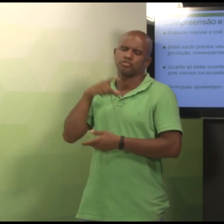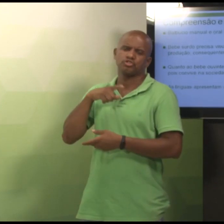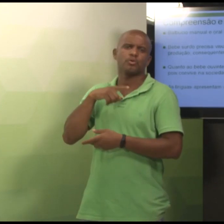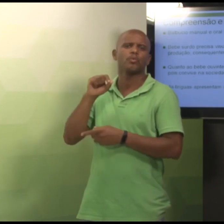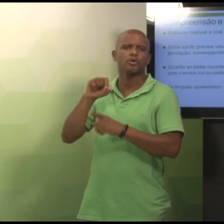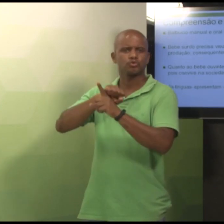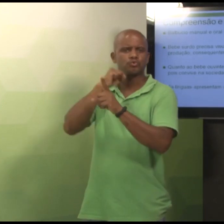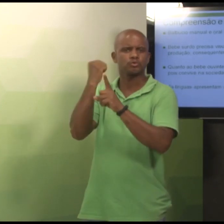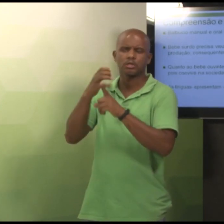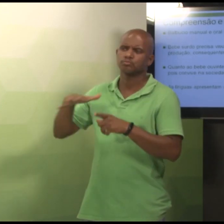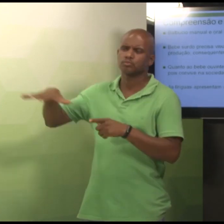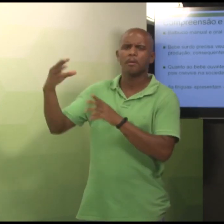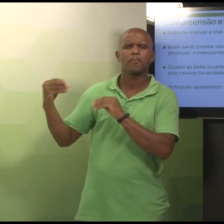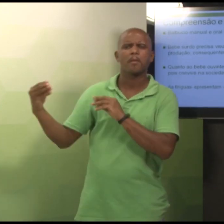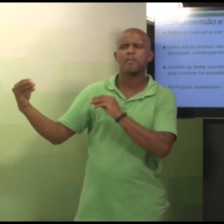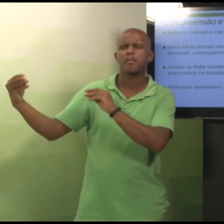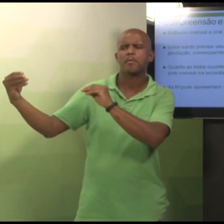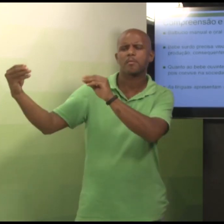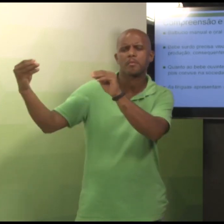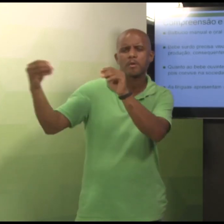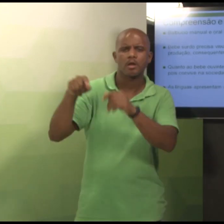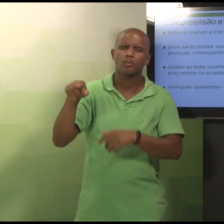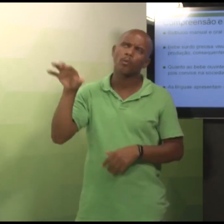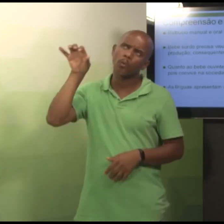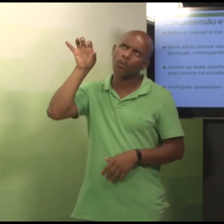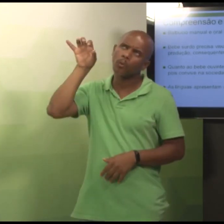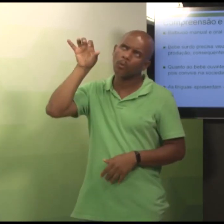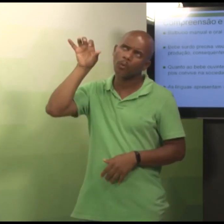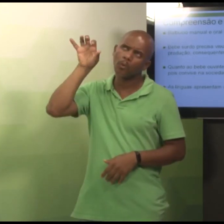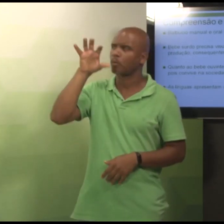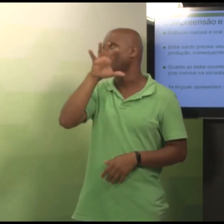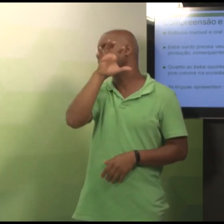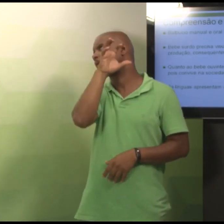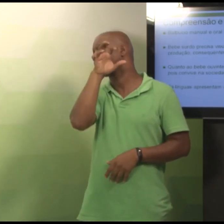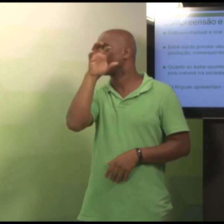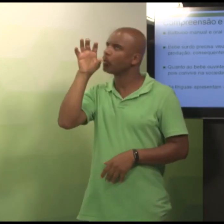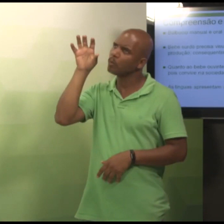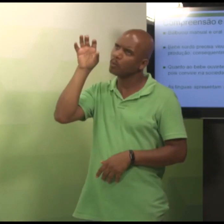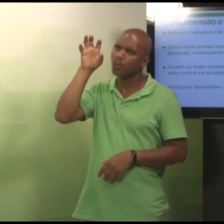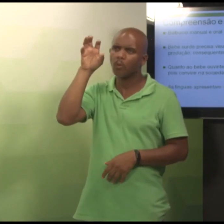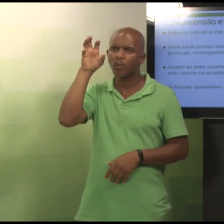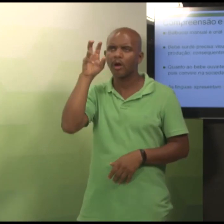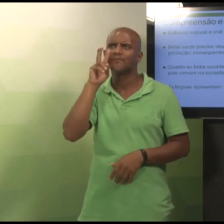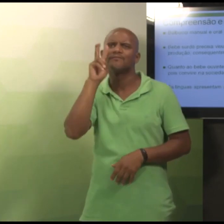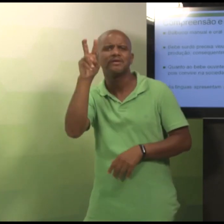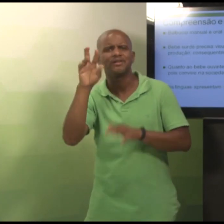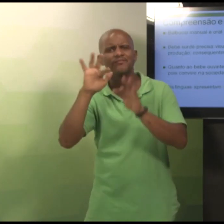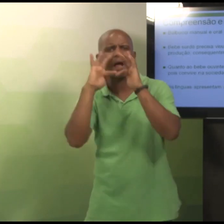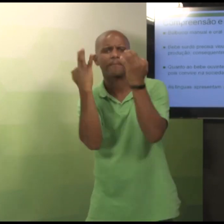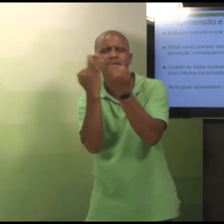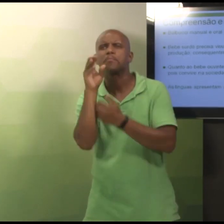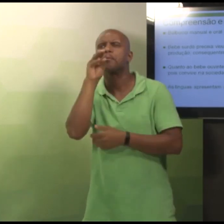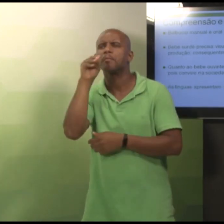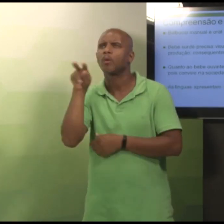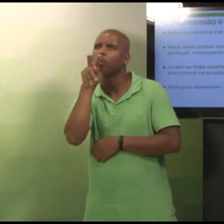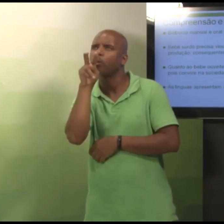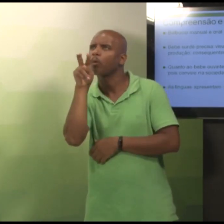ouvinte, que convive em um contexto social, auditivo, de sons, com famílias que